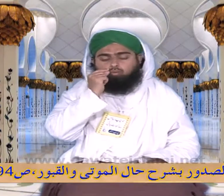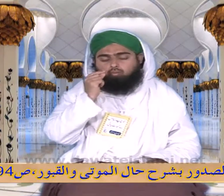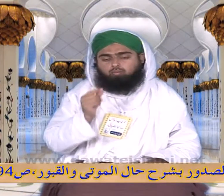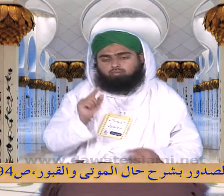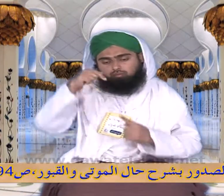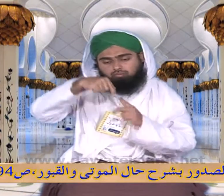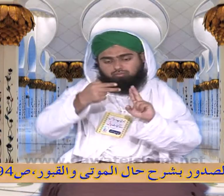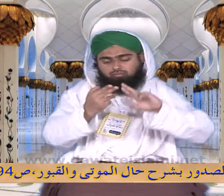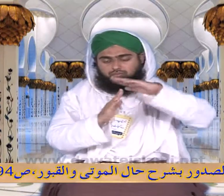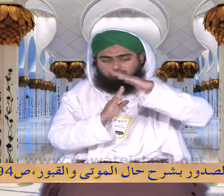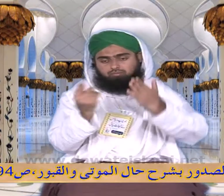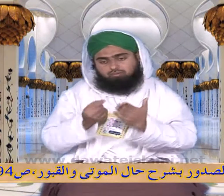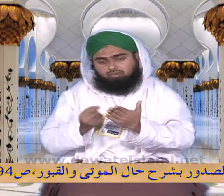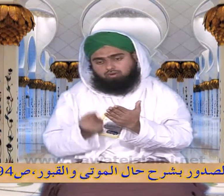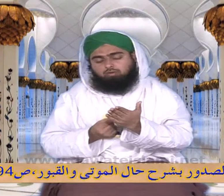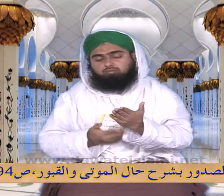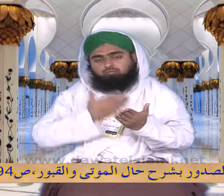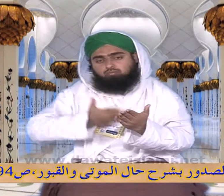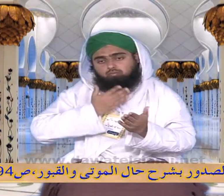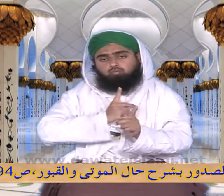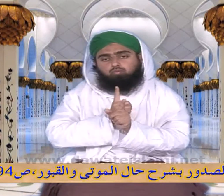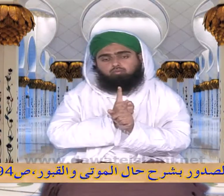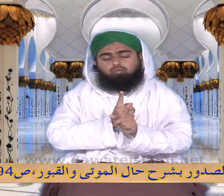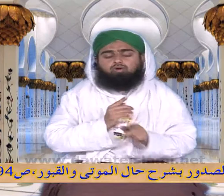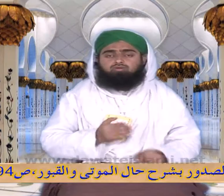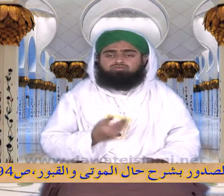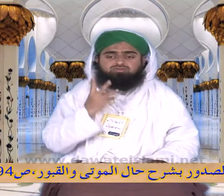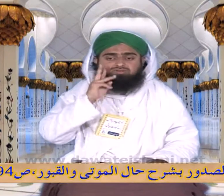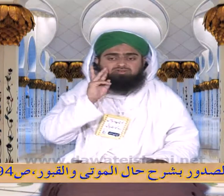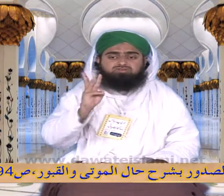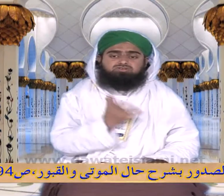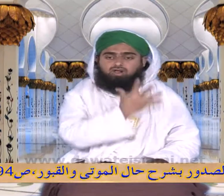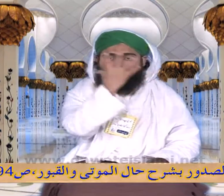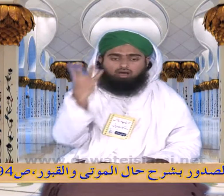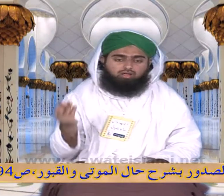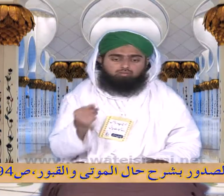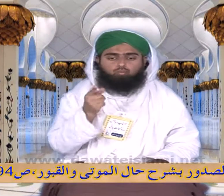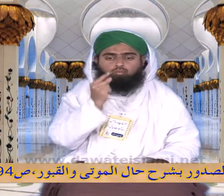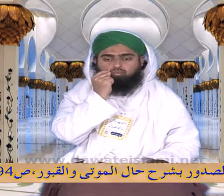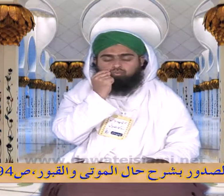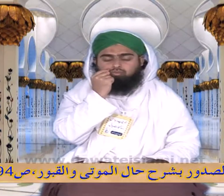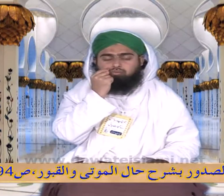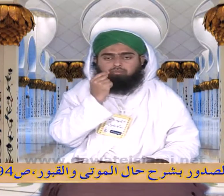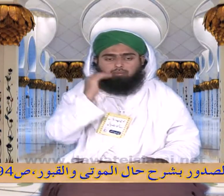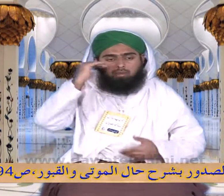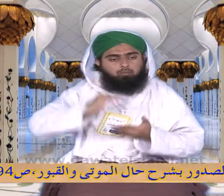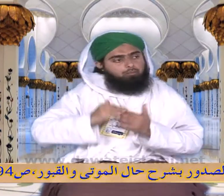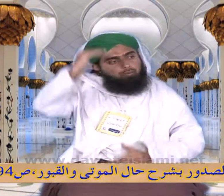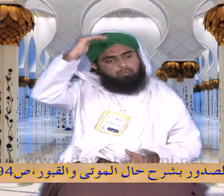جلدی کر وہ بزرگ بتا رہے ہیں حضرت صدقہ بن یزید کو کہ جب تیسرا دن آیا تو اس لڑکے نے